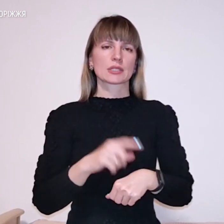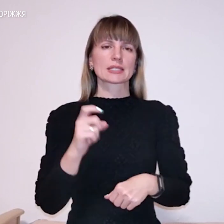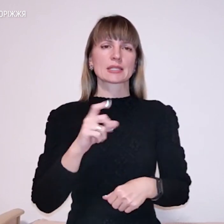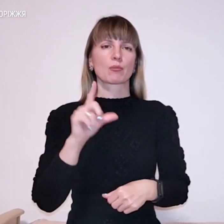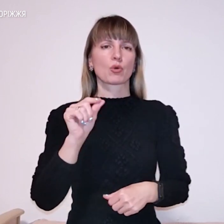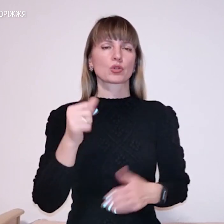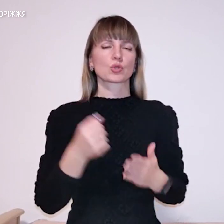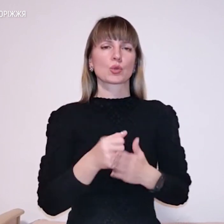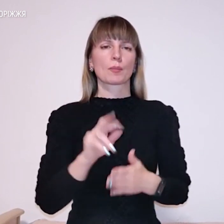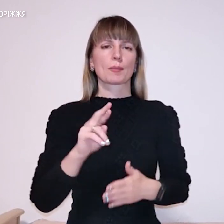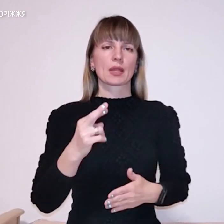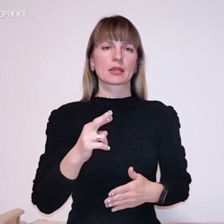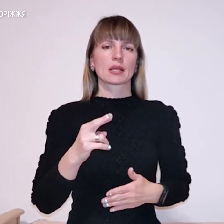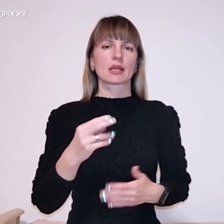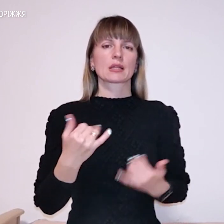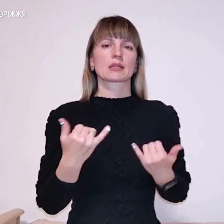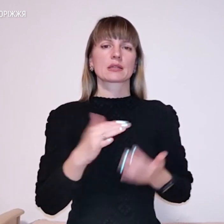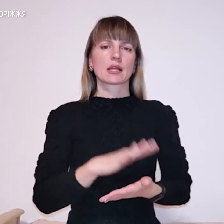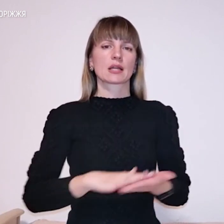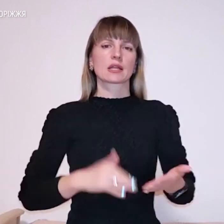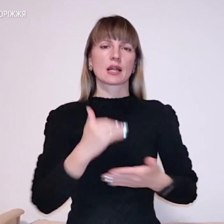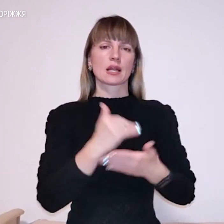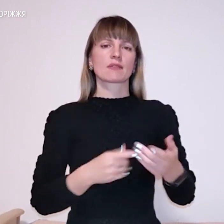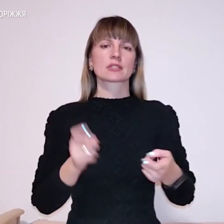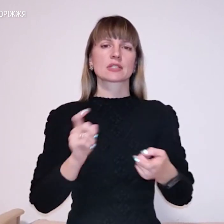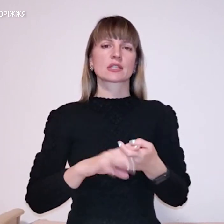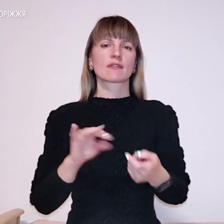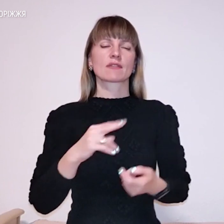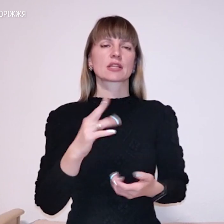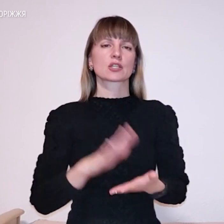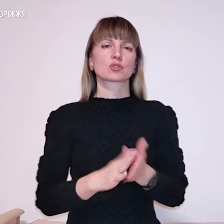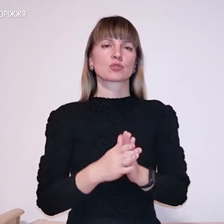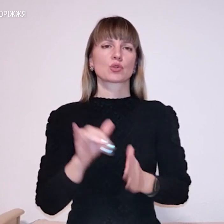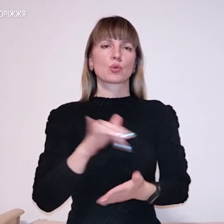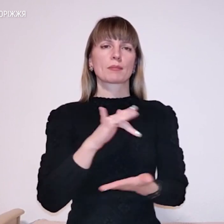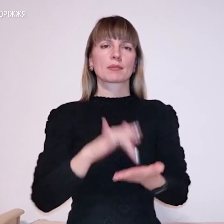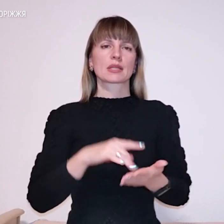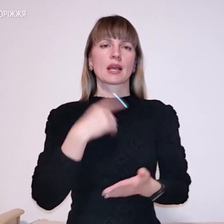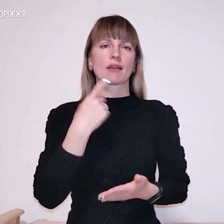понеділка по п'ятницю. Надалі графік залежатиме від ситуації у місті, каже Лариса